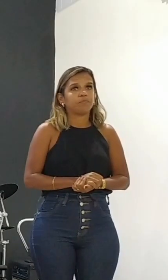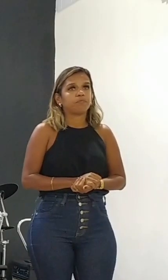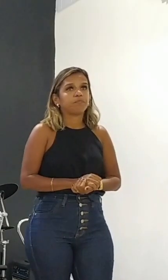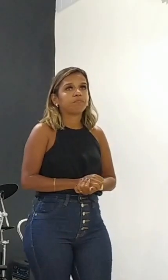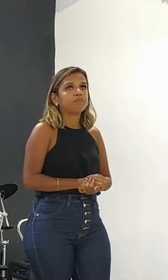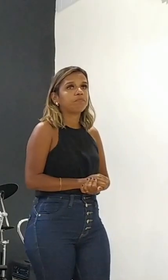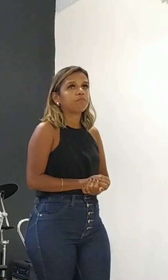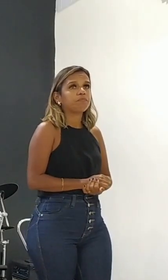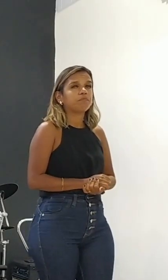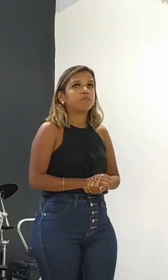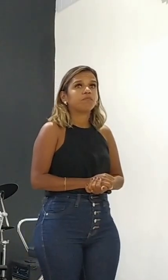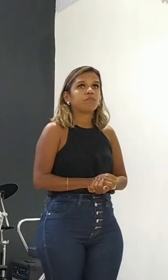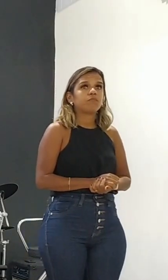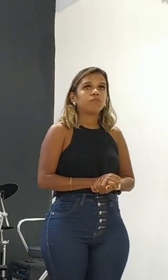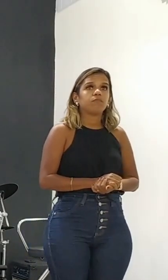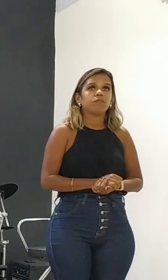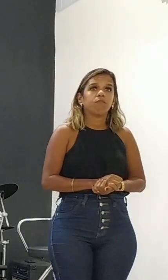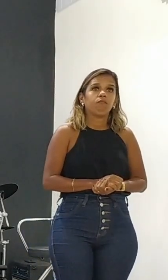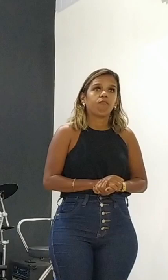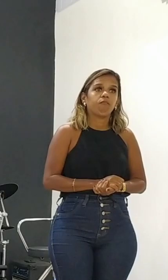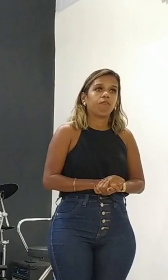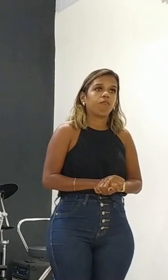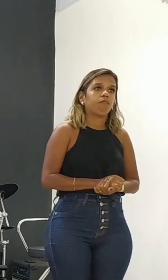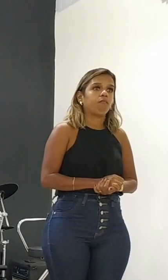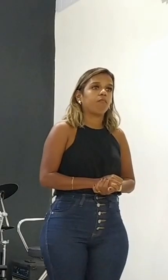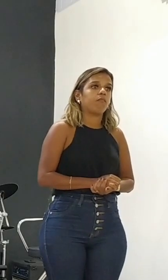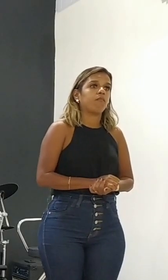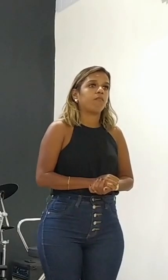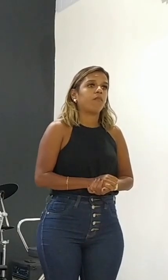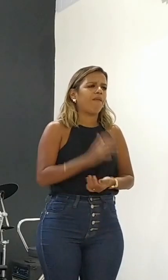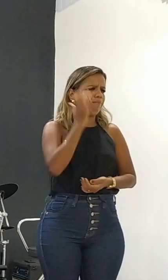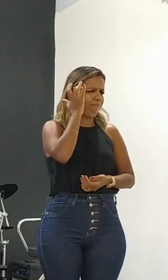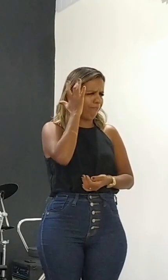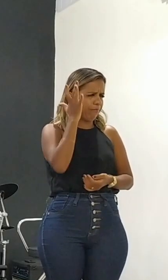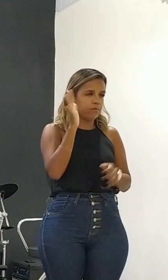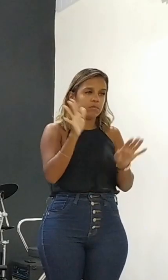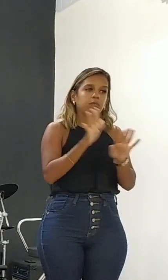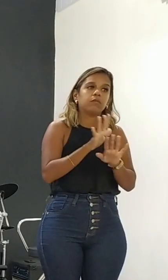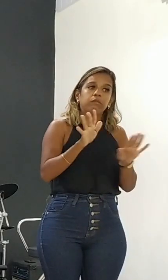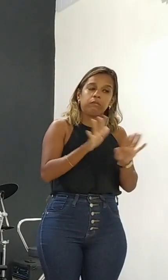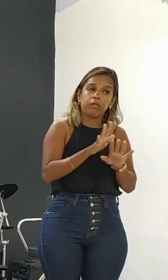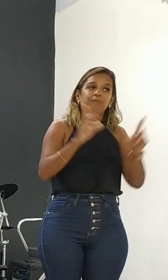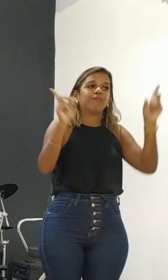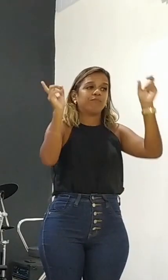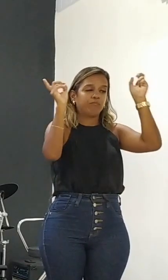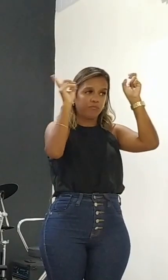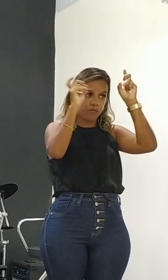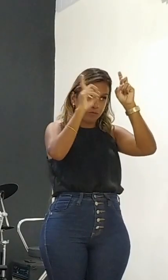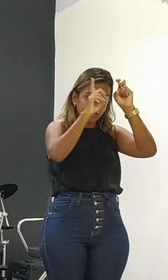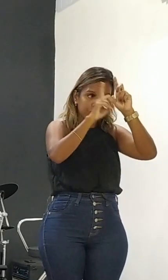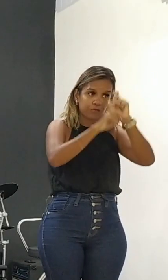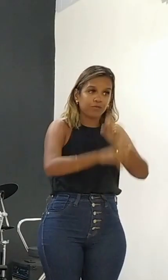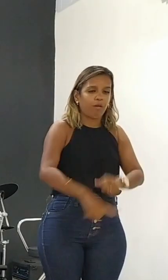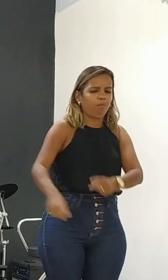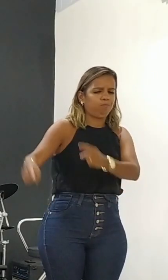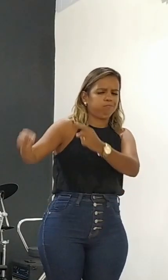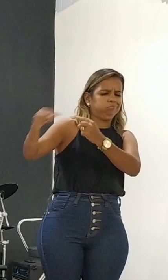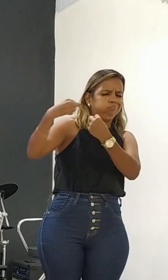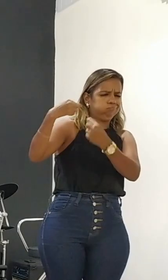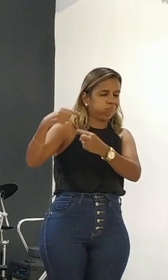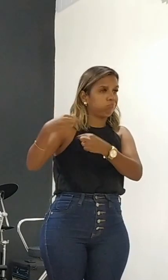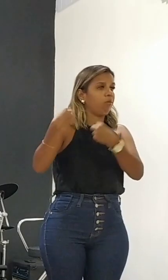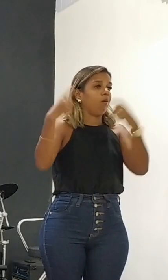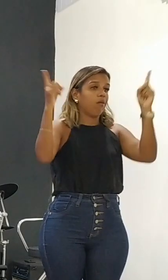Aleluia. E não pense que isso vai ser fácil, não. Vai ser difícil, irmão. Vai ter levante. Nós vamos ter